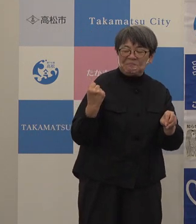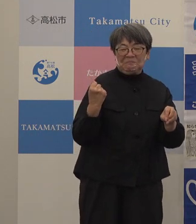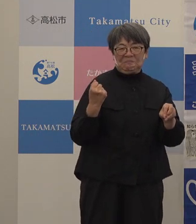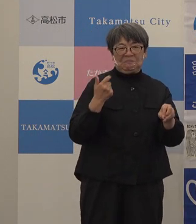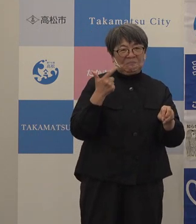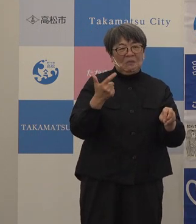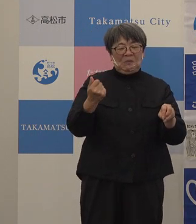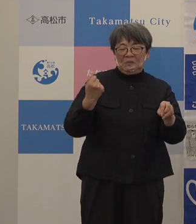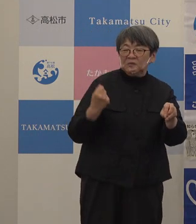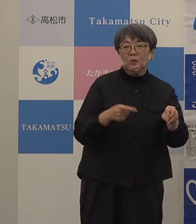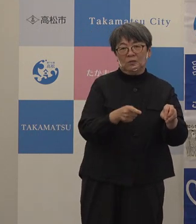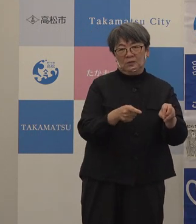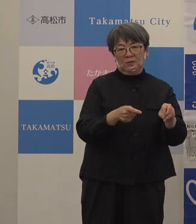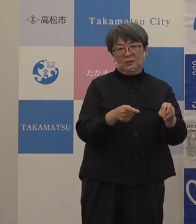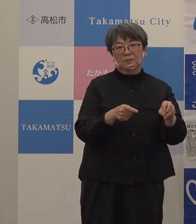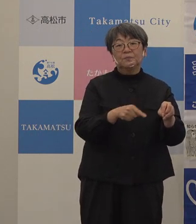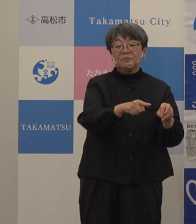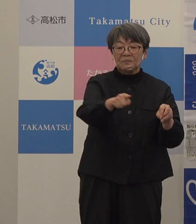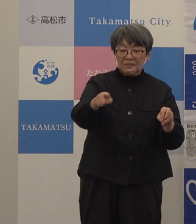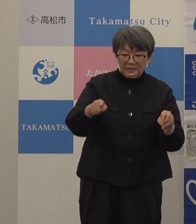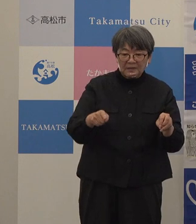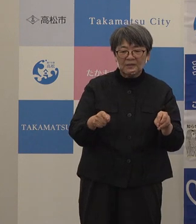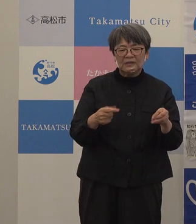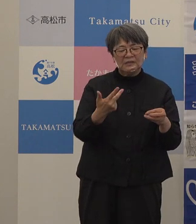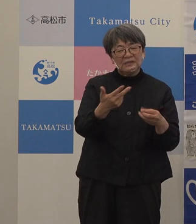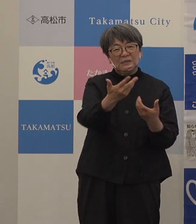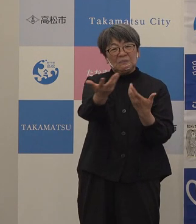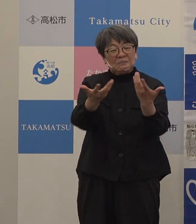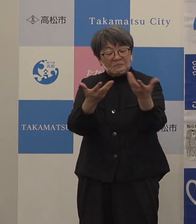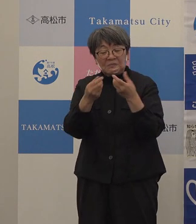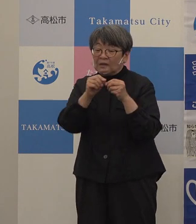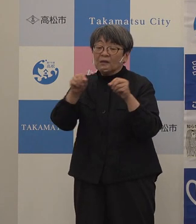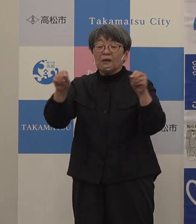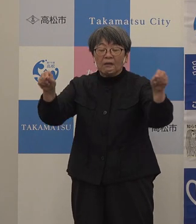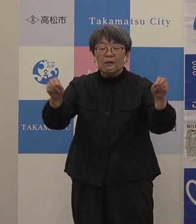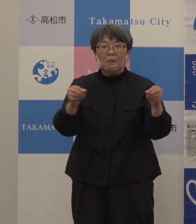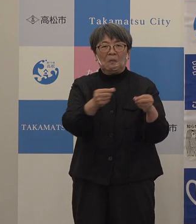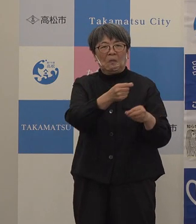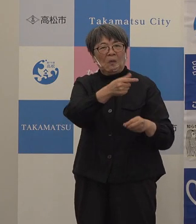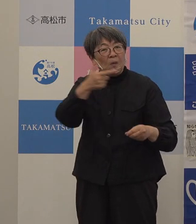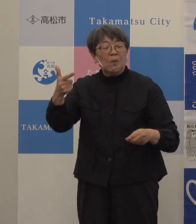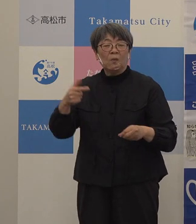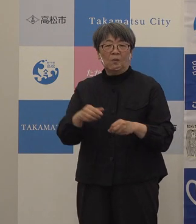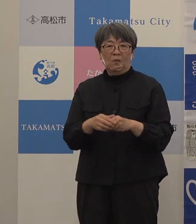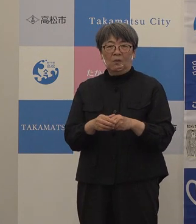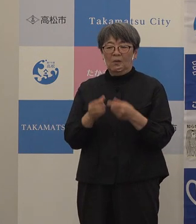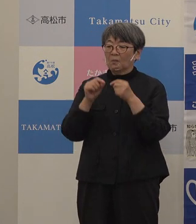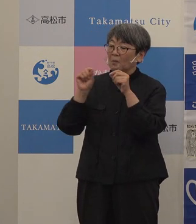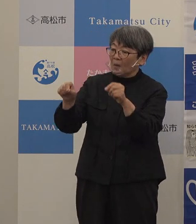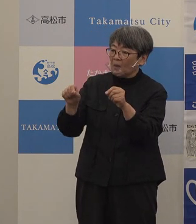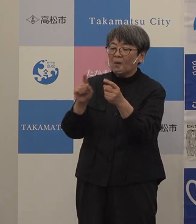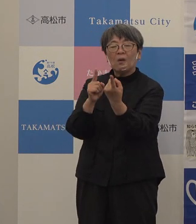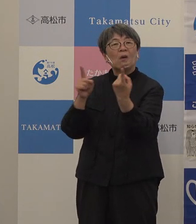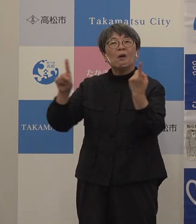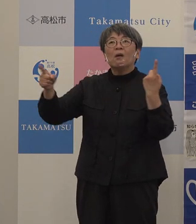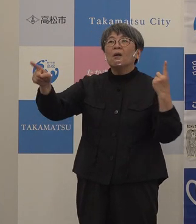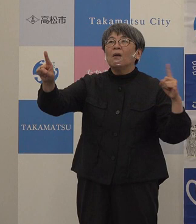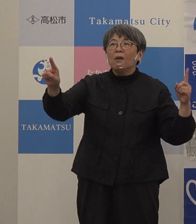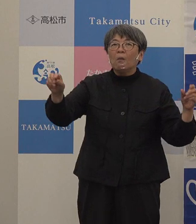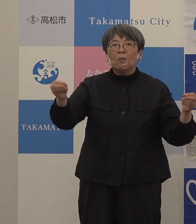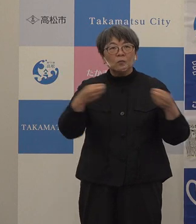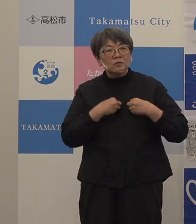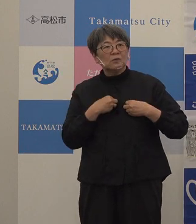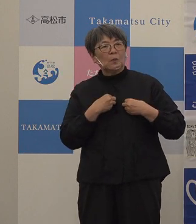その市中感染とか言われるような感染形態も見られると、感染経路が不明であるような事例というのが非常にたくさん見